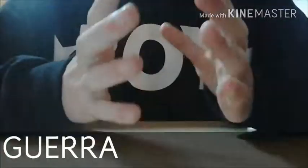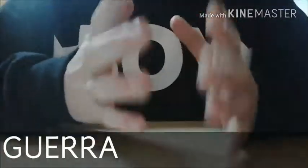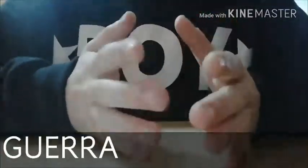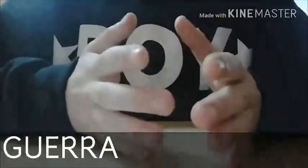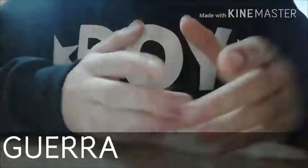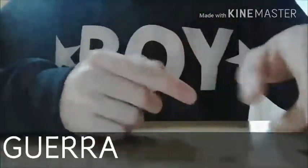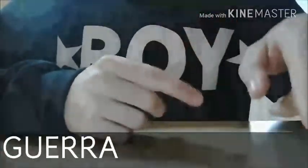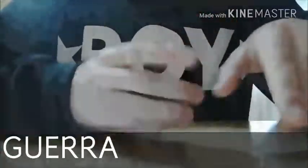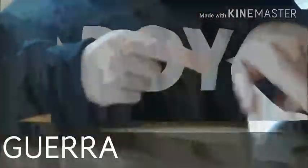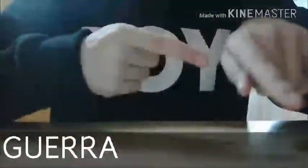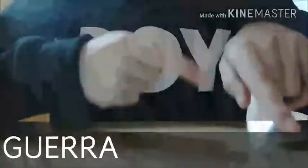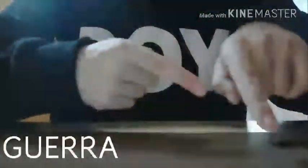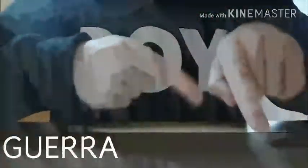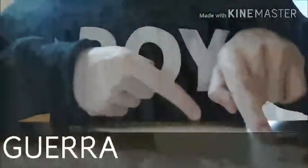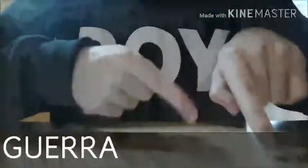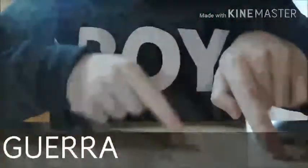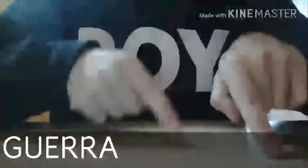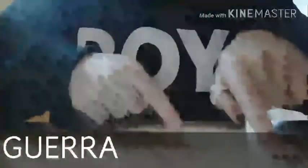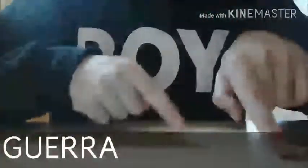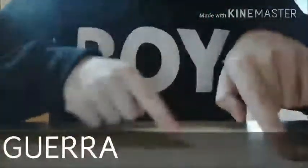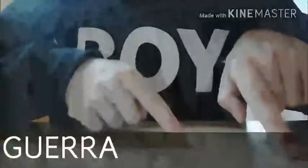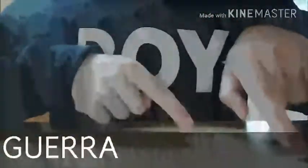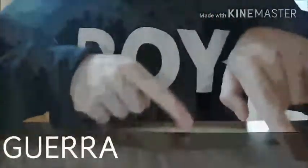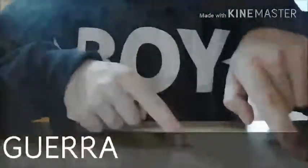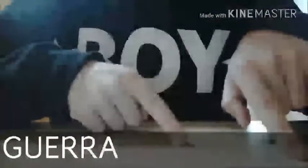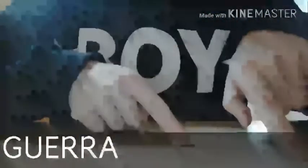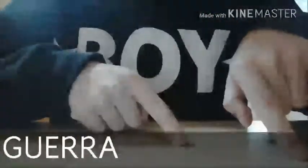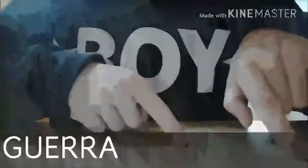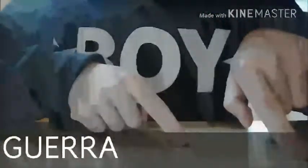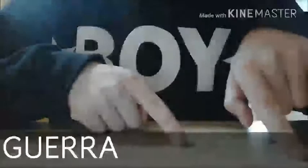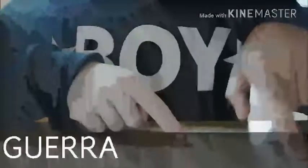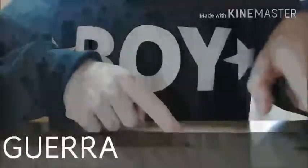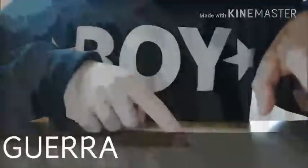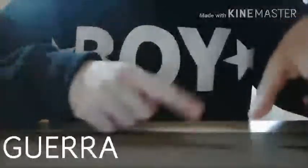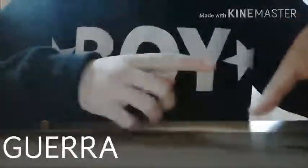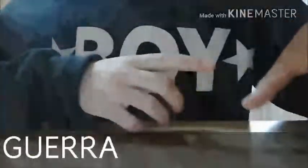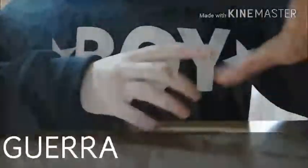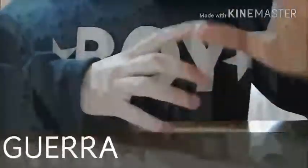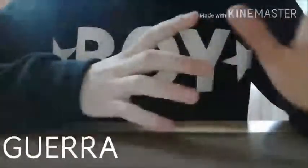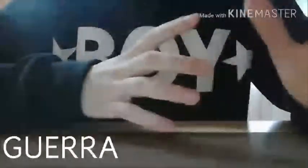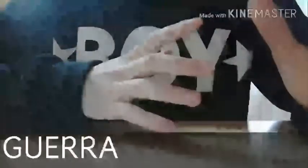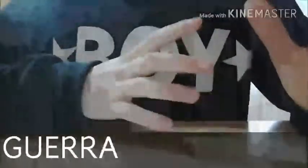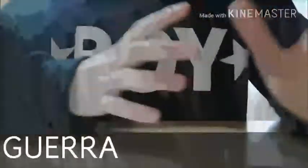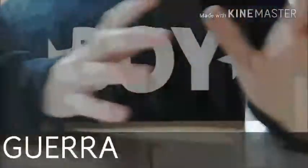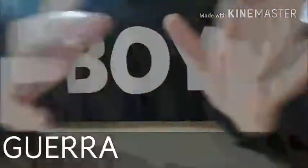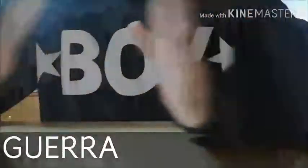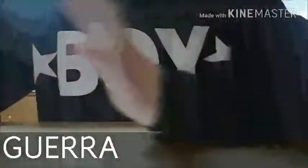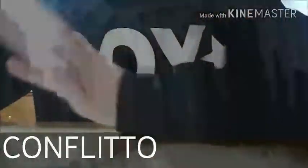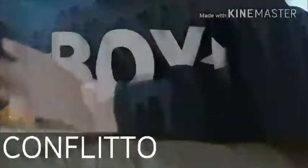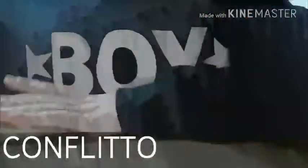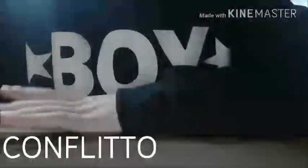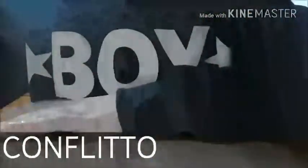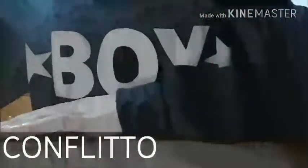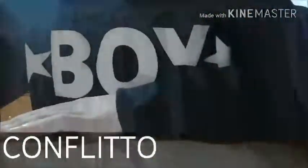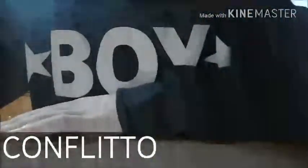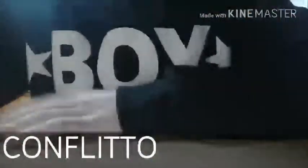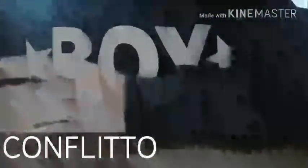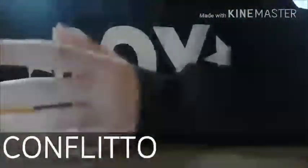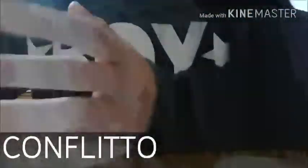di guerra infatti vi ho lasciato la parola qua ce la vedete ora però ci trasferiamo sul conflitto che vuol